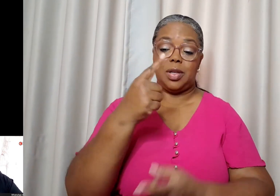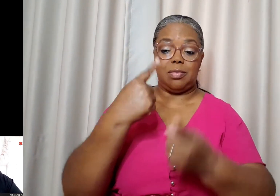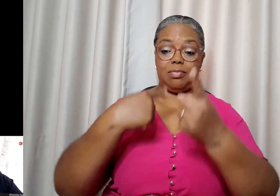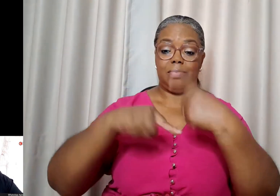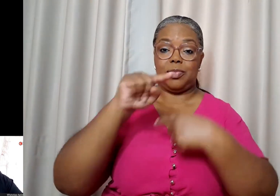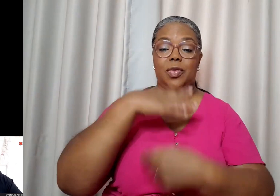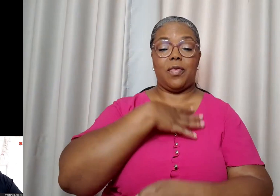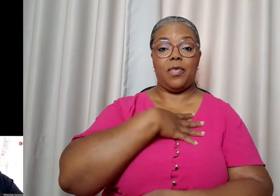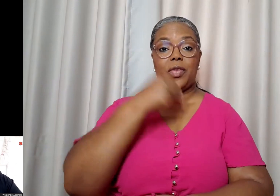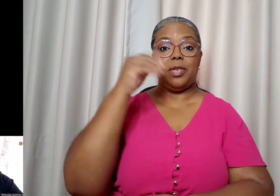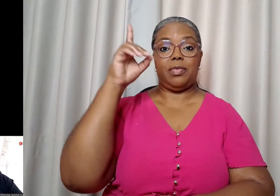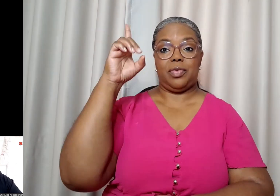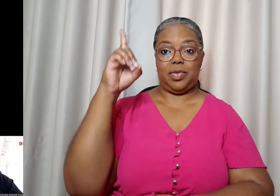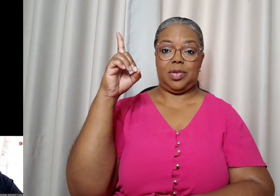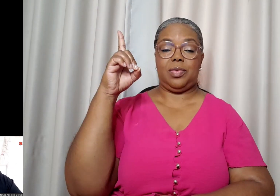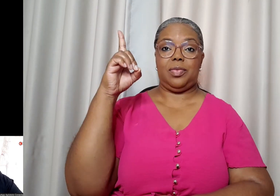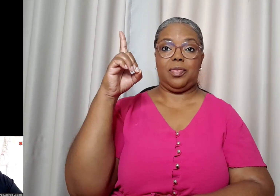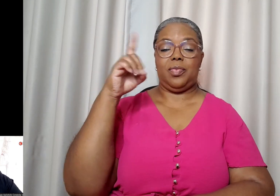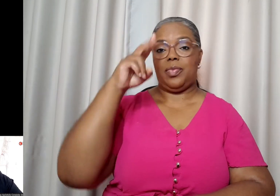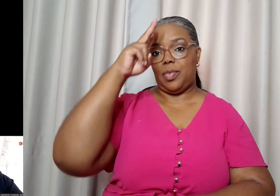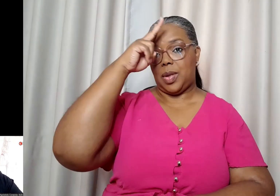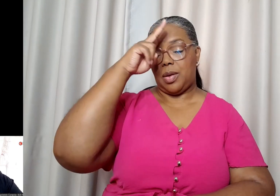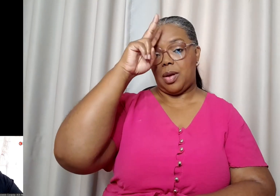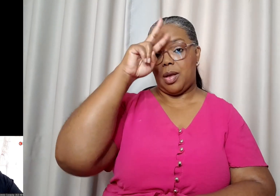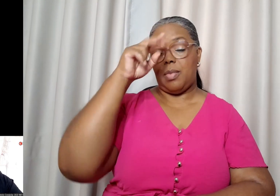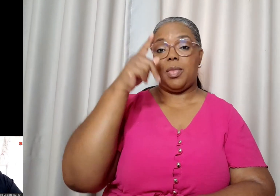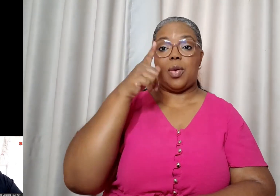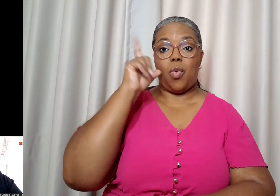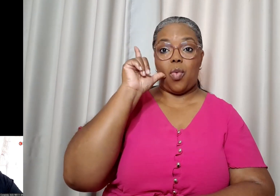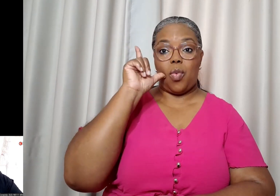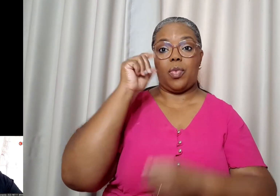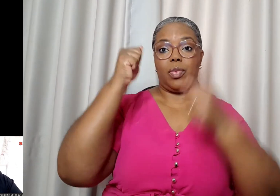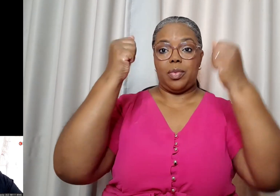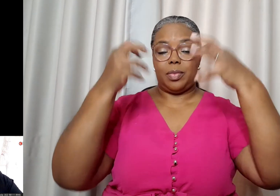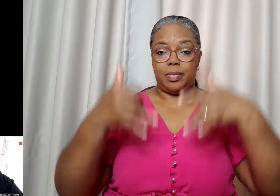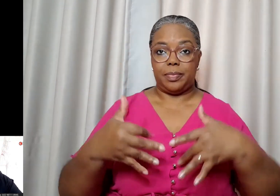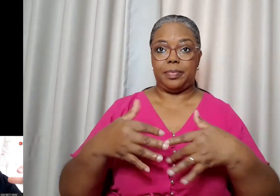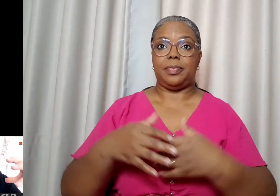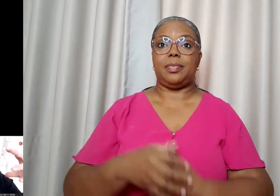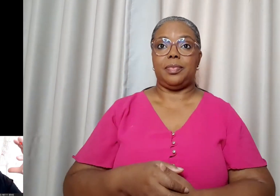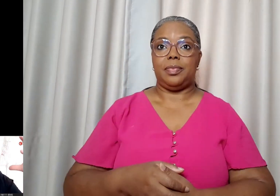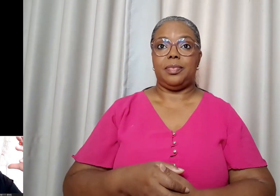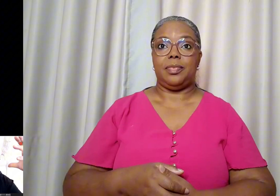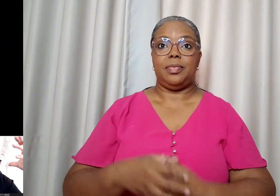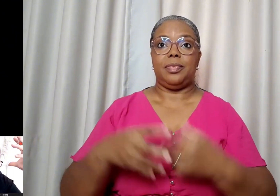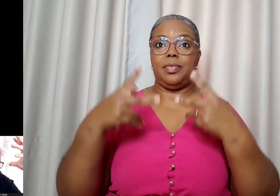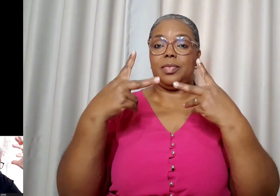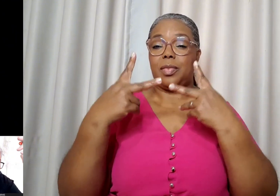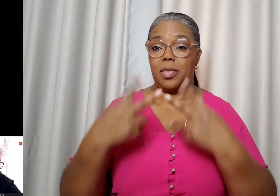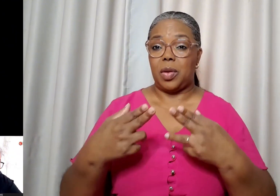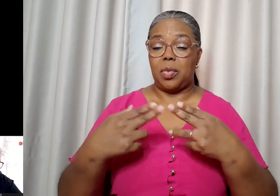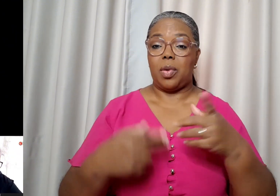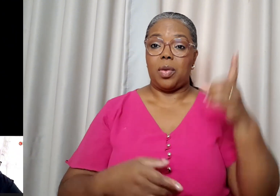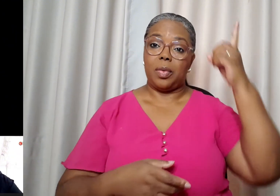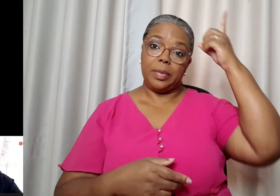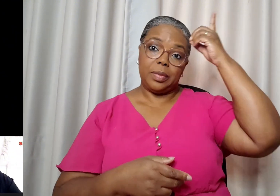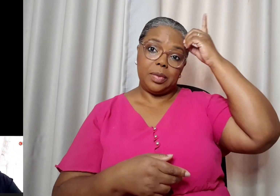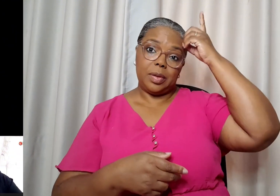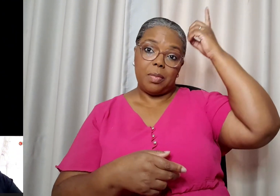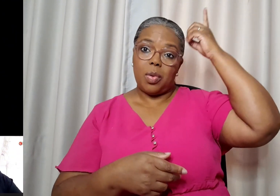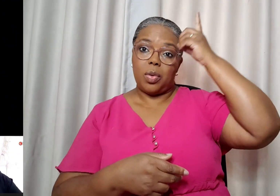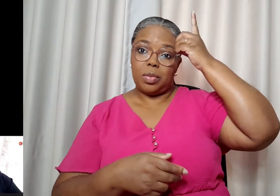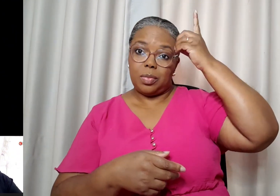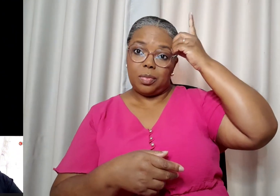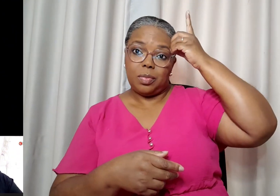Você lembra que eu te falei ontem? A mesma coisa que fazem com os demônios, dão uma importância tremenda para os demônios. E ontem eu